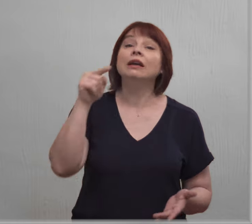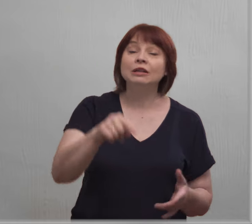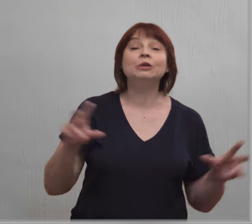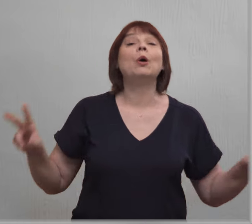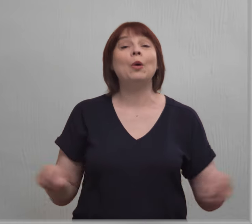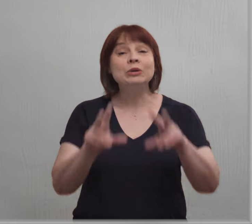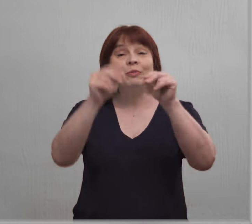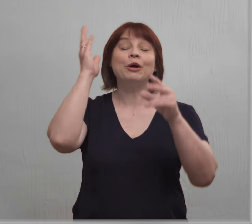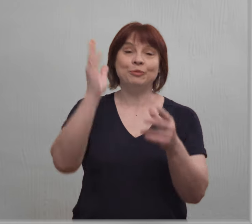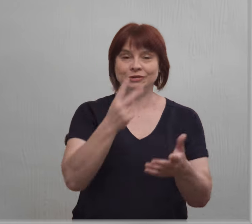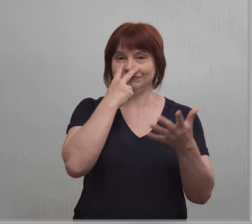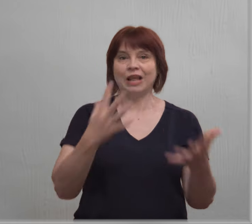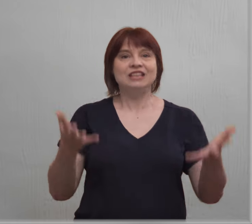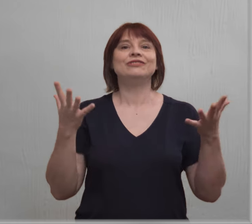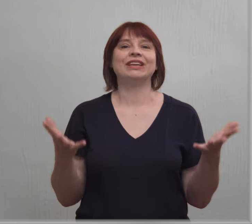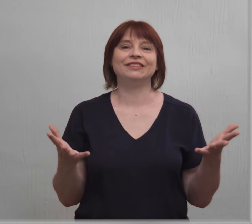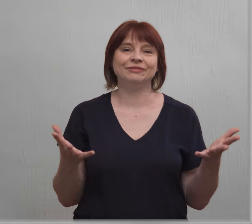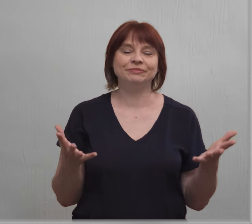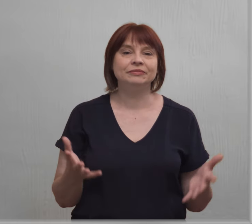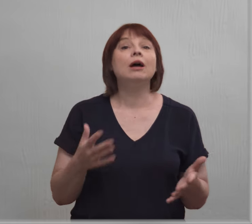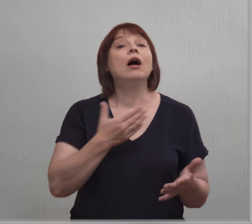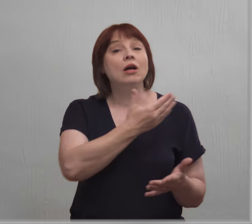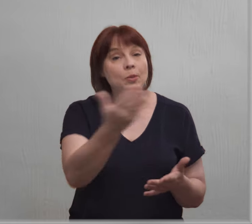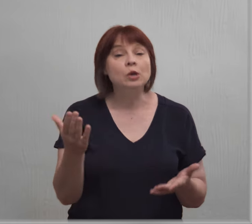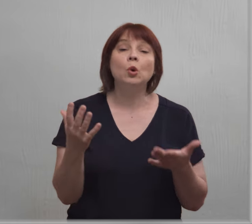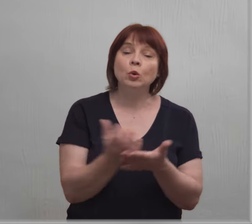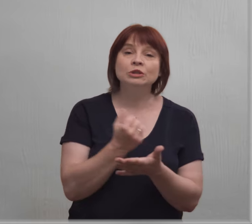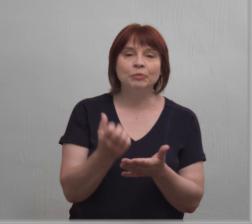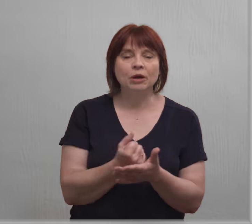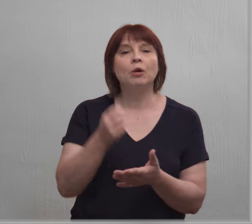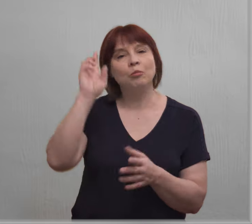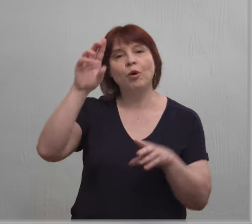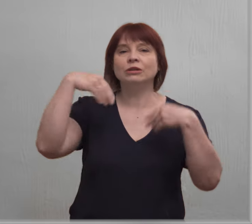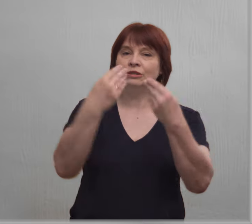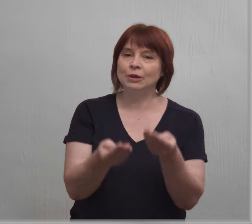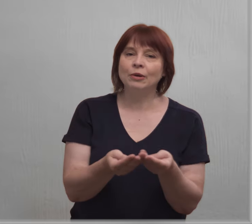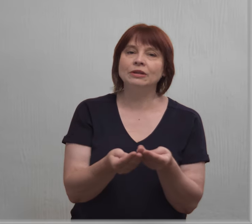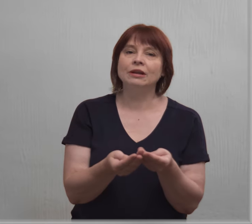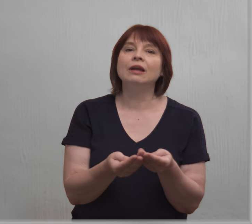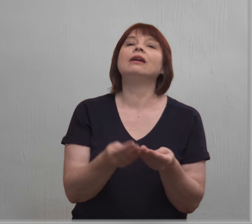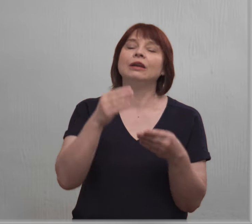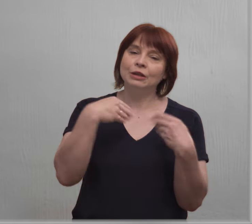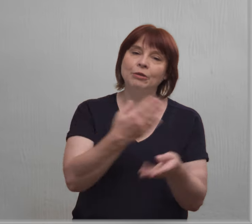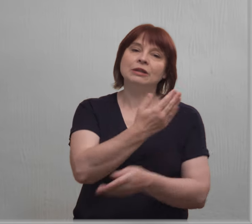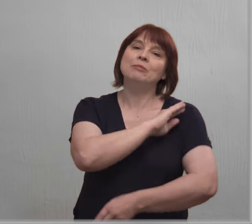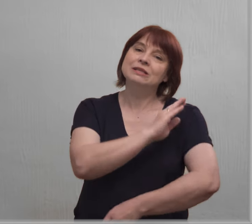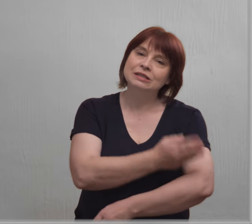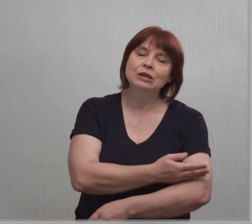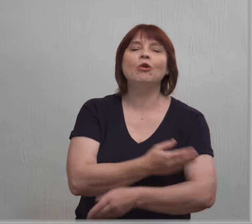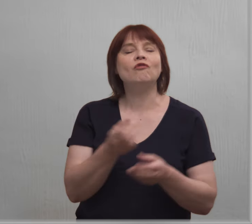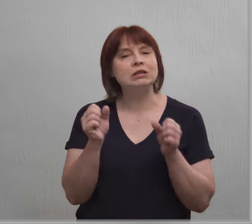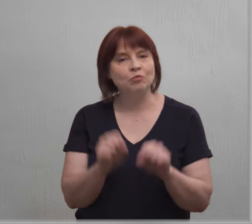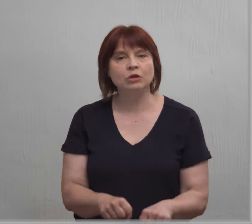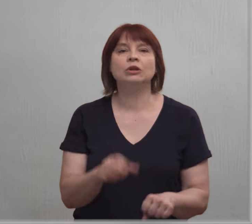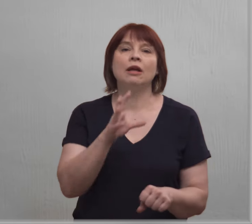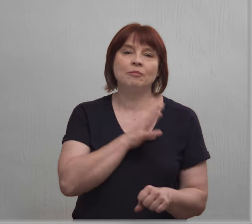твой, он будет очевиден». Драгоценные, наш успех, он заложен в Господом, и он дал нам силу, дал нам